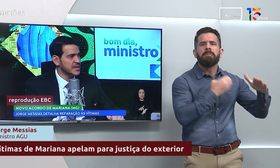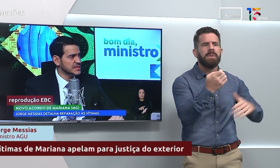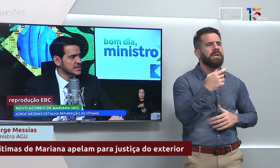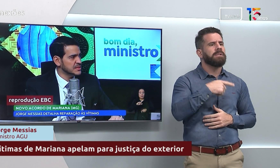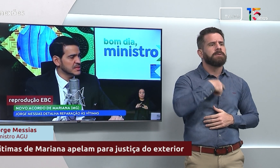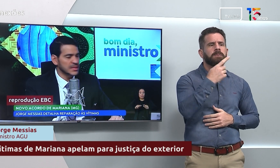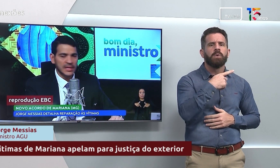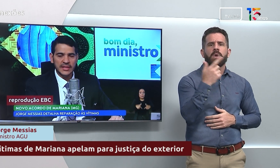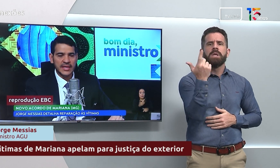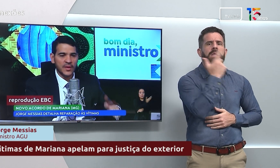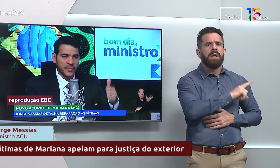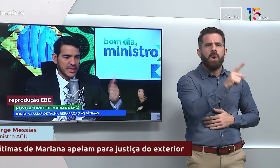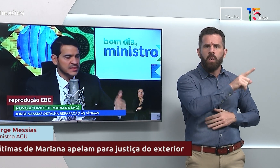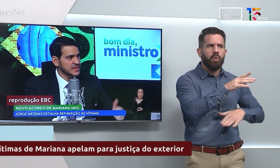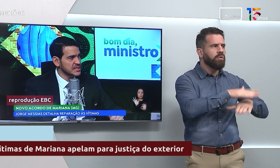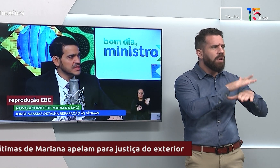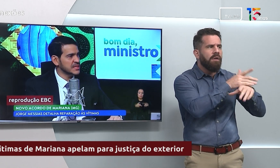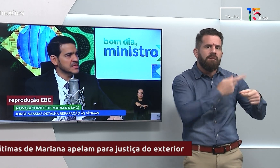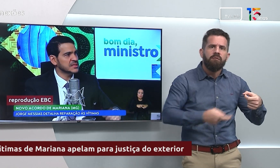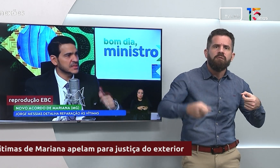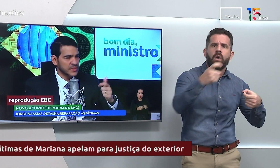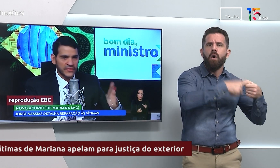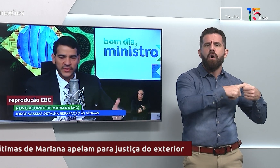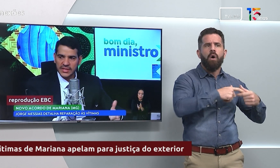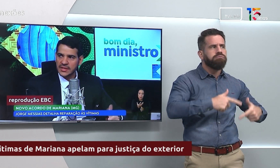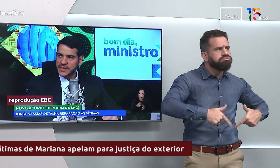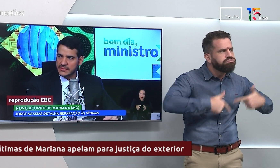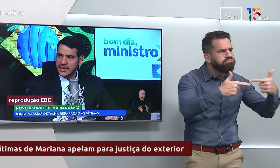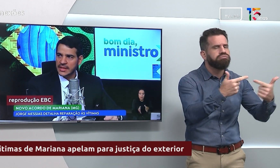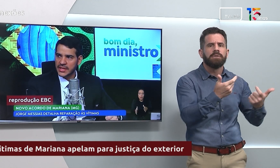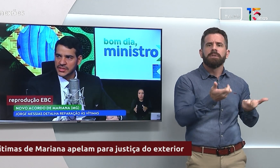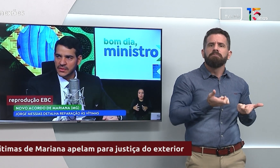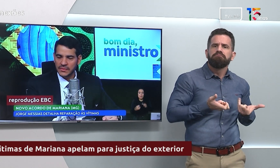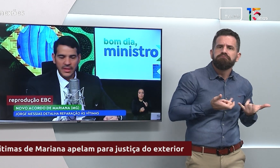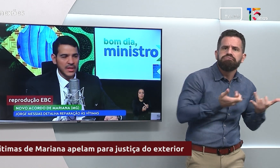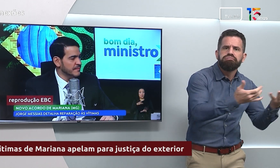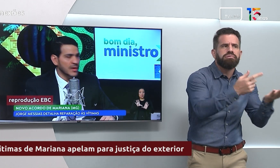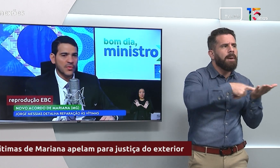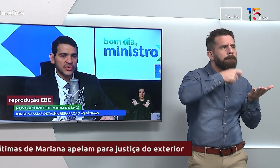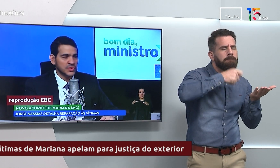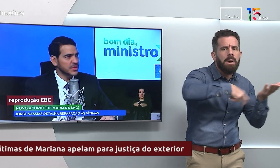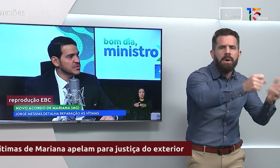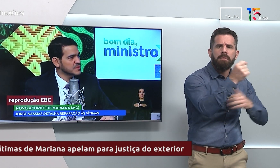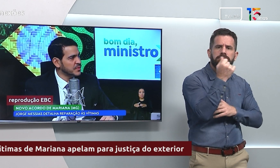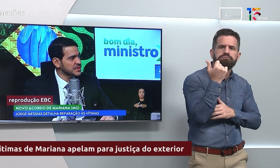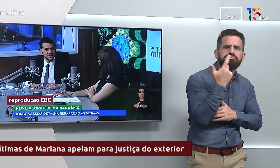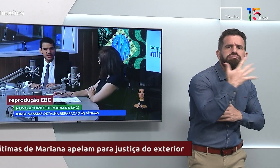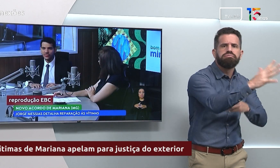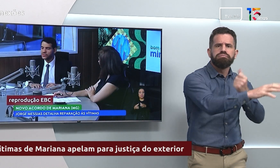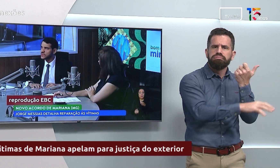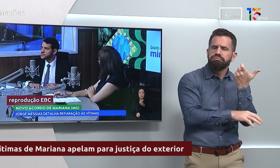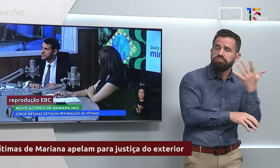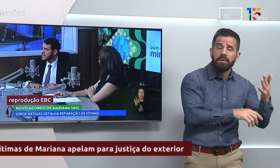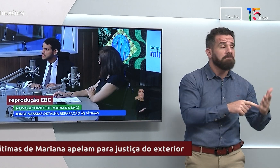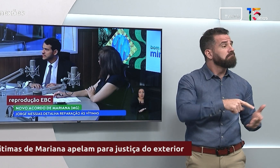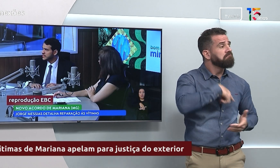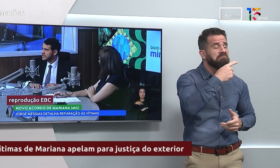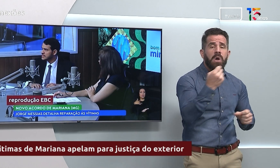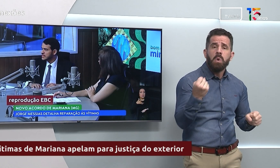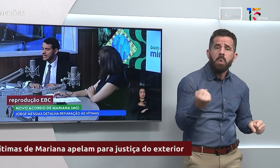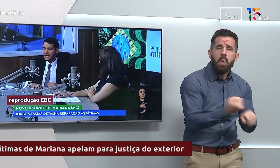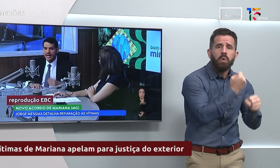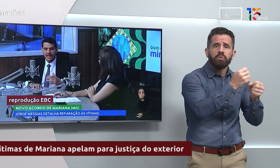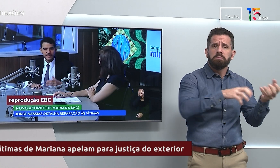recuperação das bacias, na recuperação das nascentes, no reflorestamento daquela região. Não construíram os postos de saúde, os hospitais